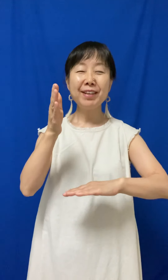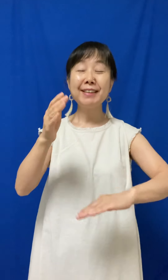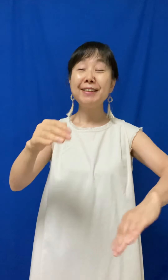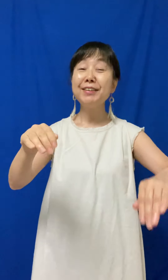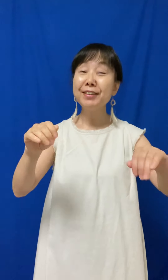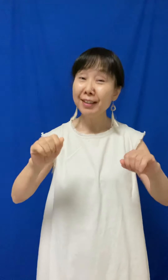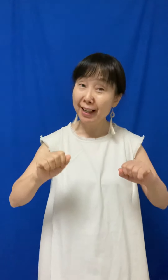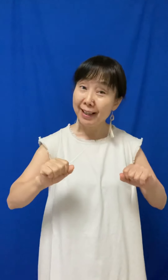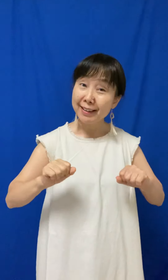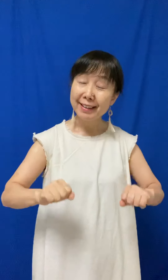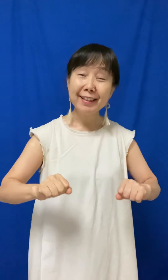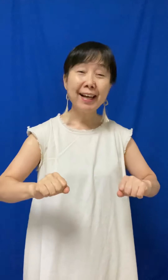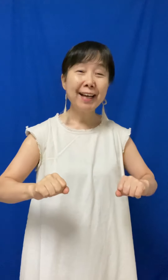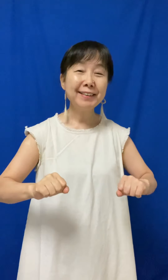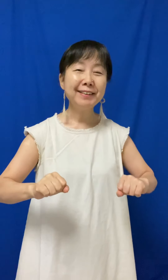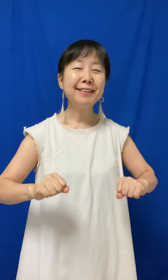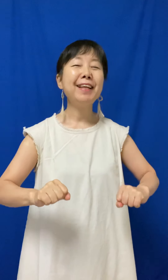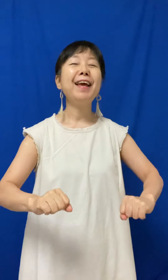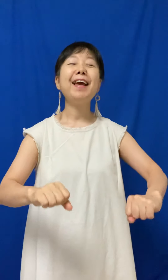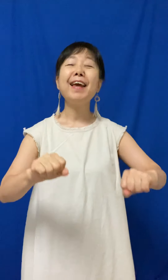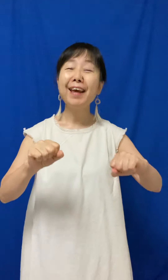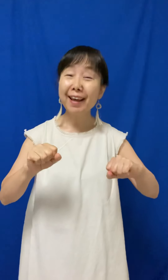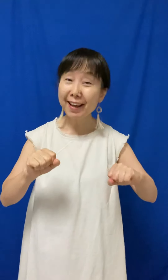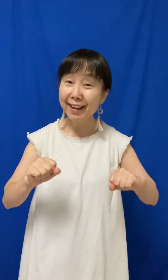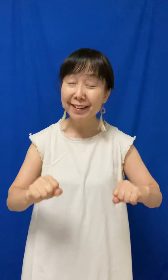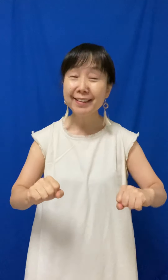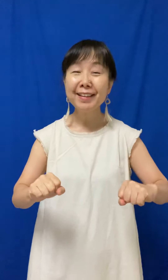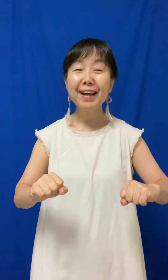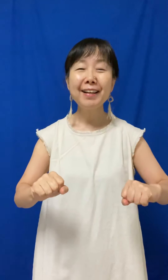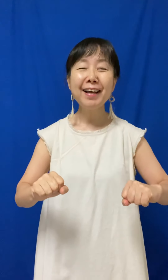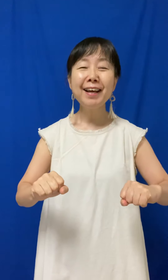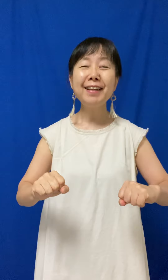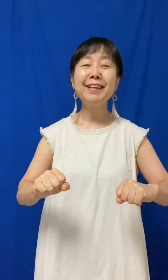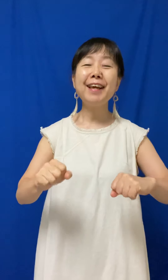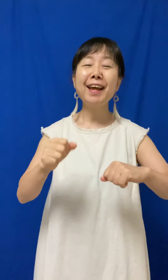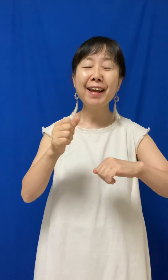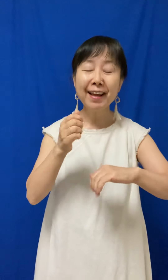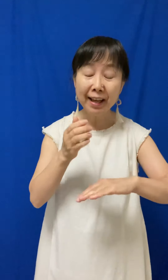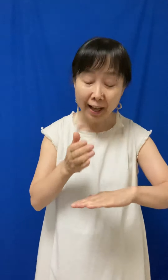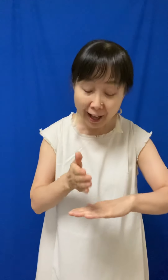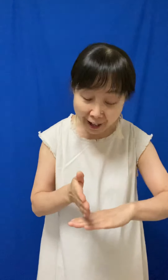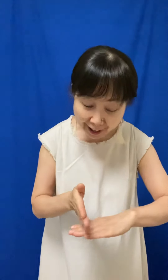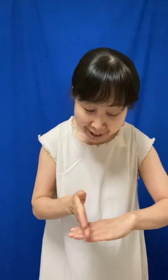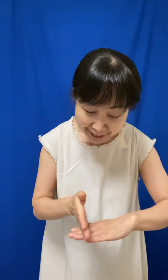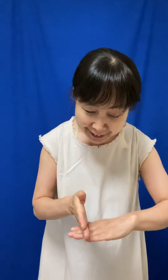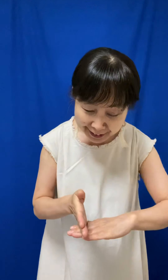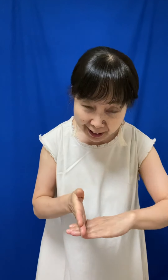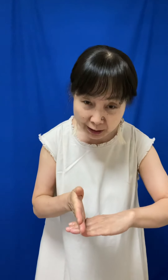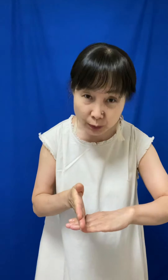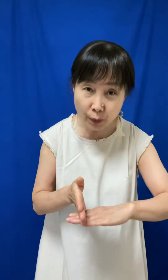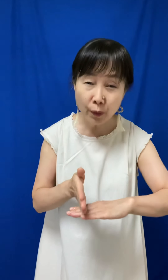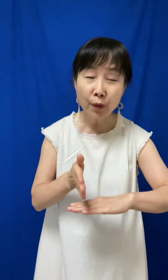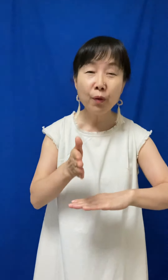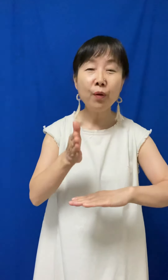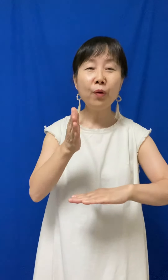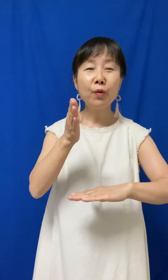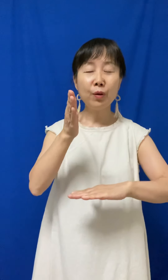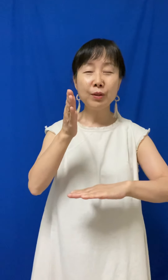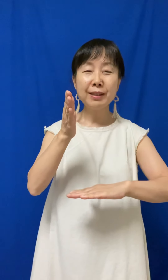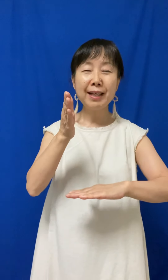。生かしていただいてありがとうござい